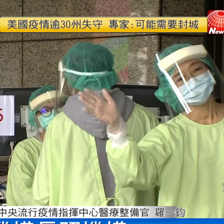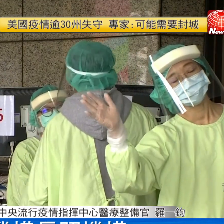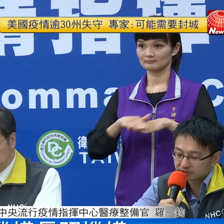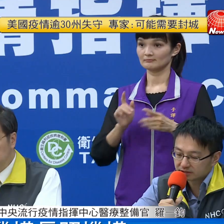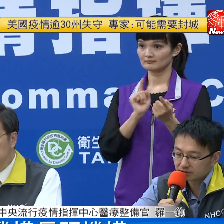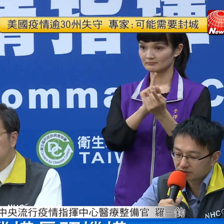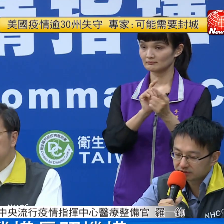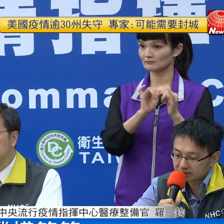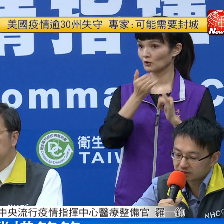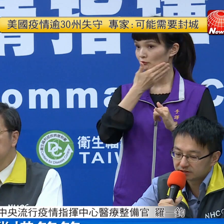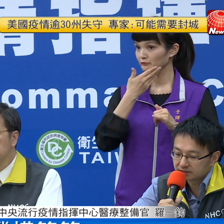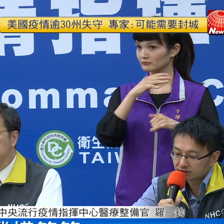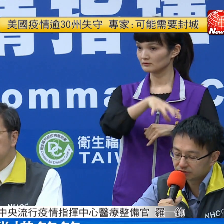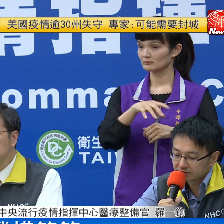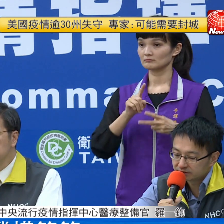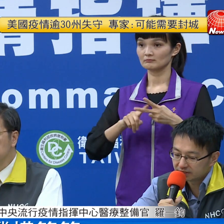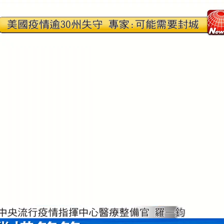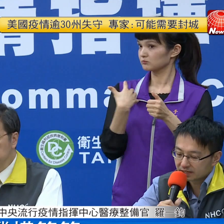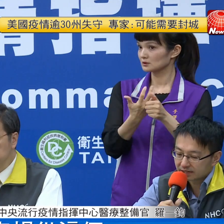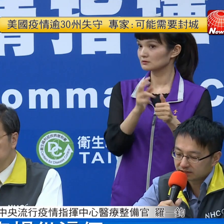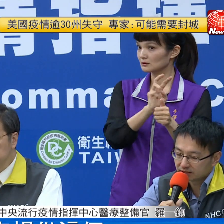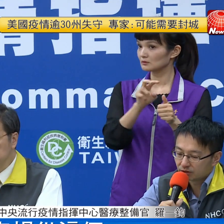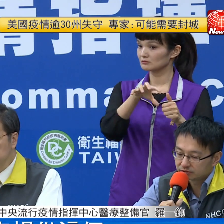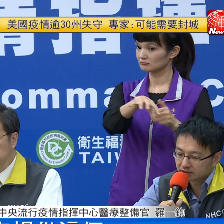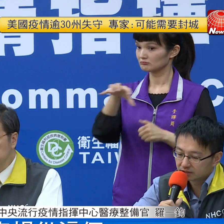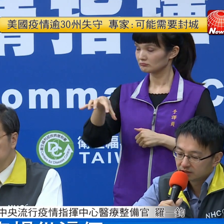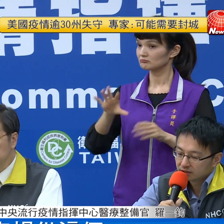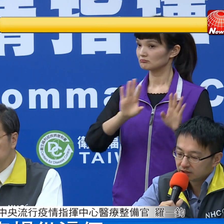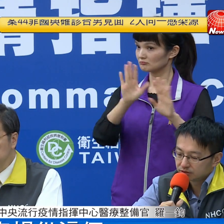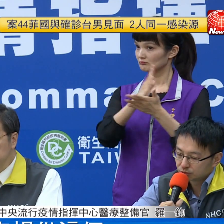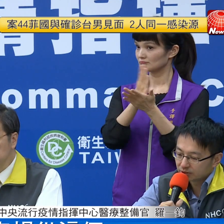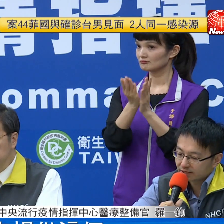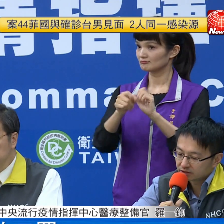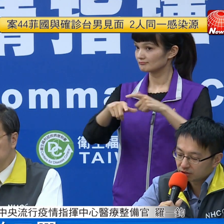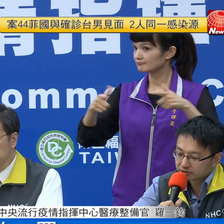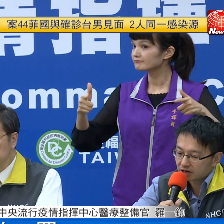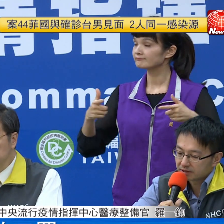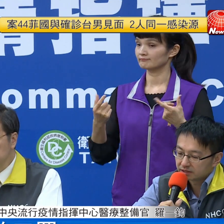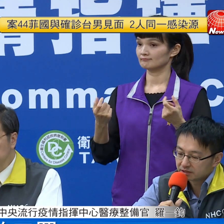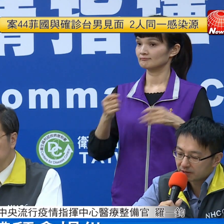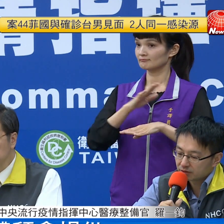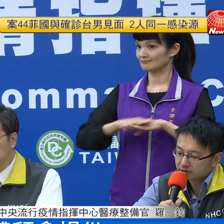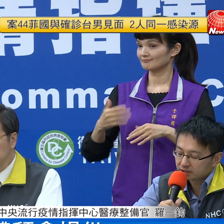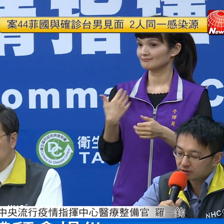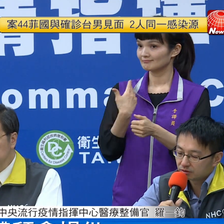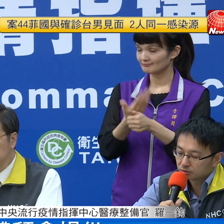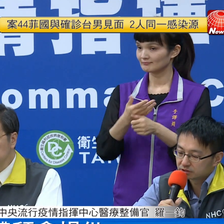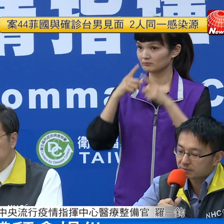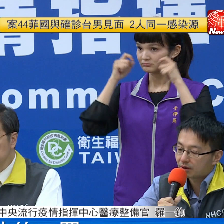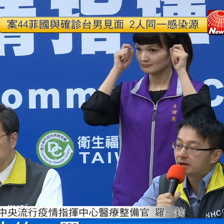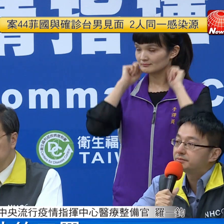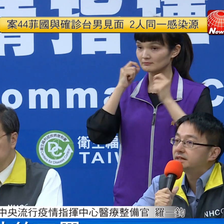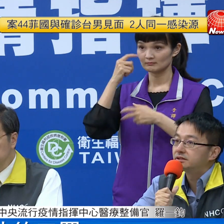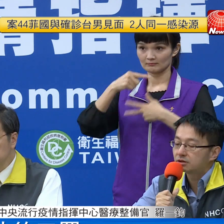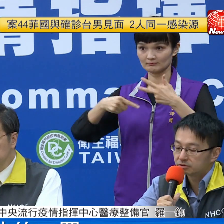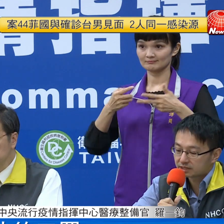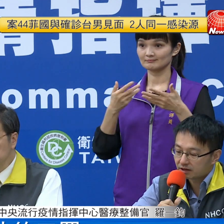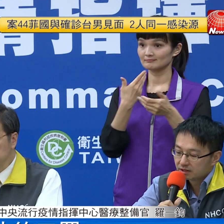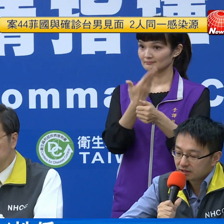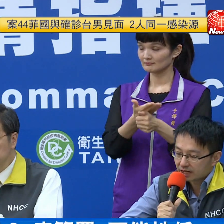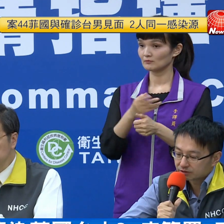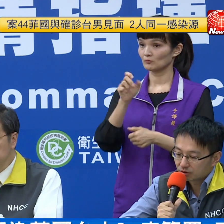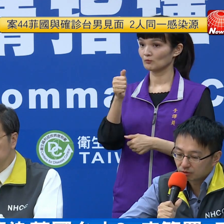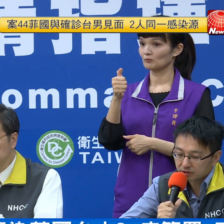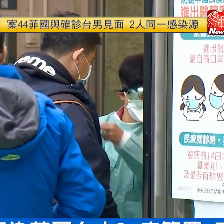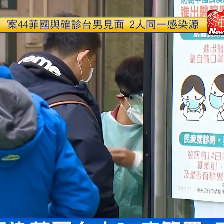构、长照机构、精神机构等等，并来提供这个足量的口罩，每个礼拜会提供58万片的口